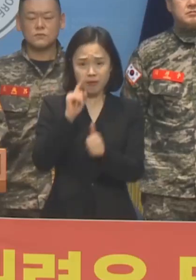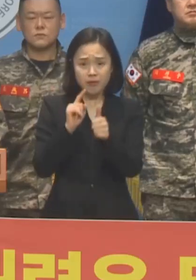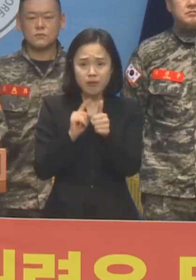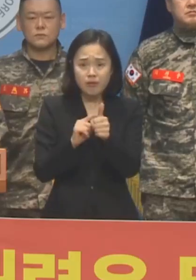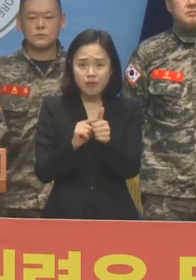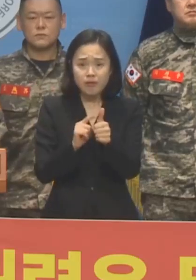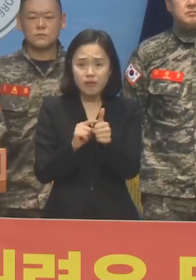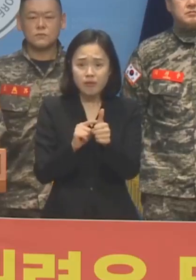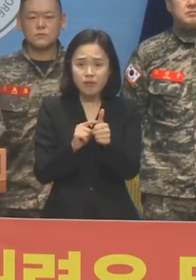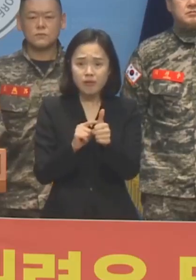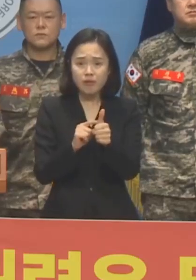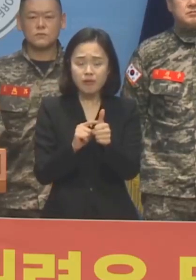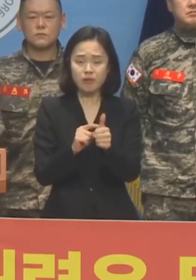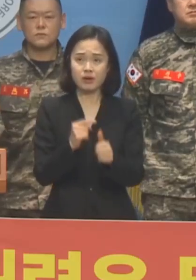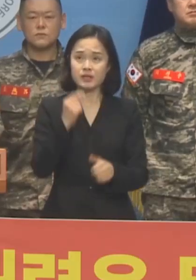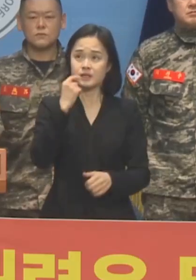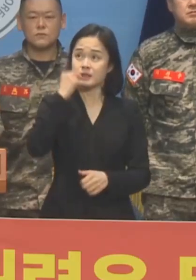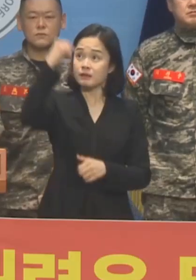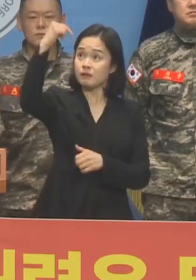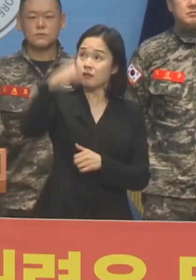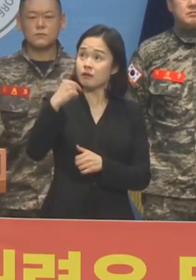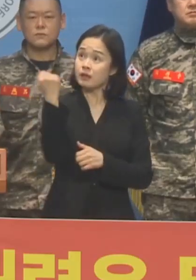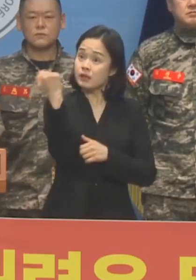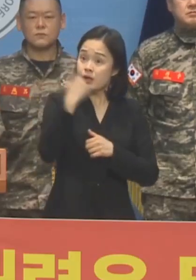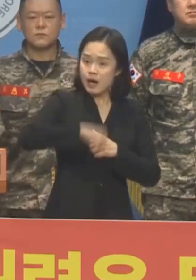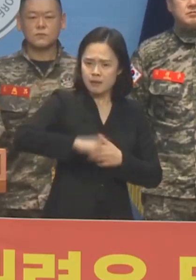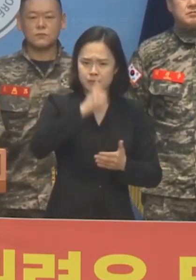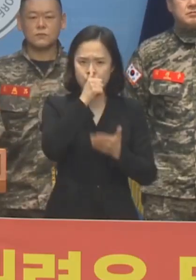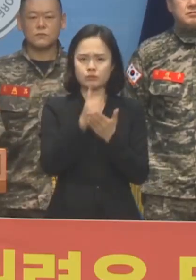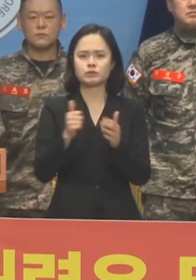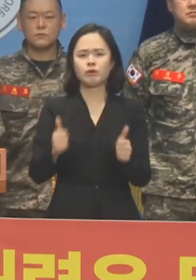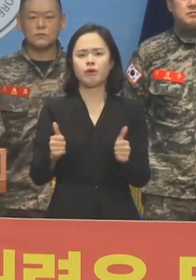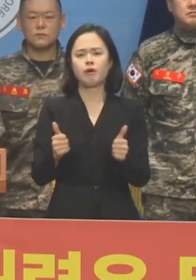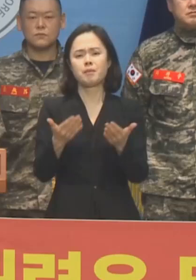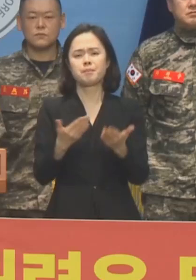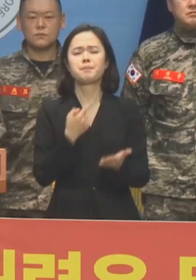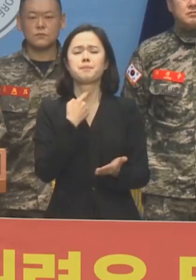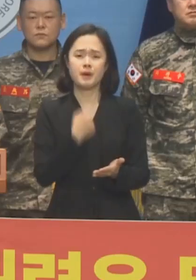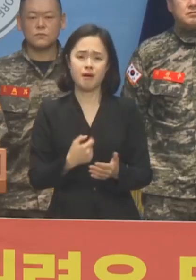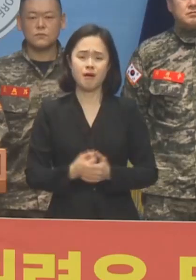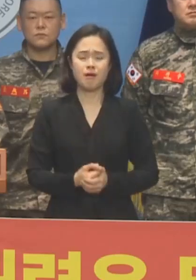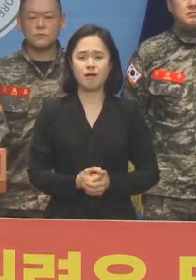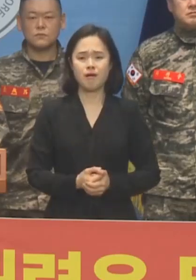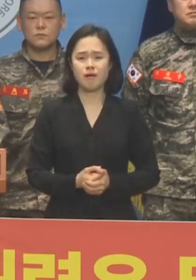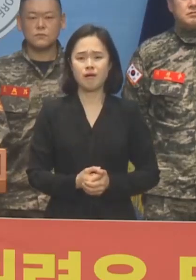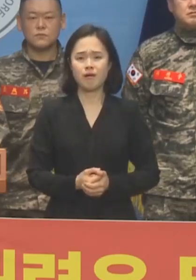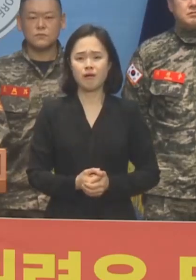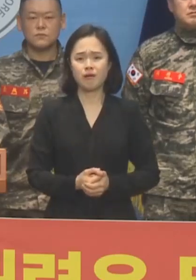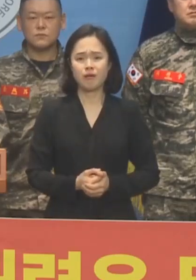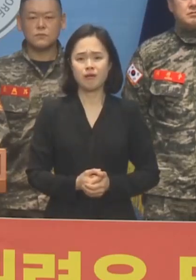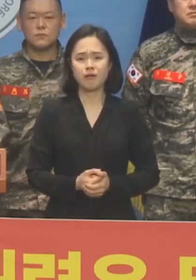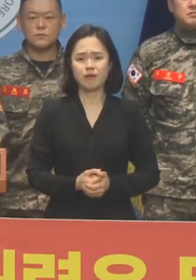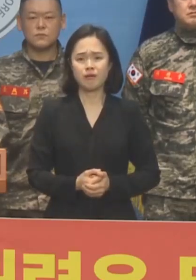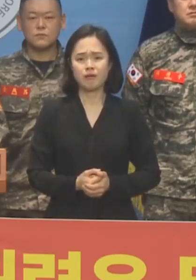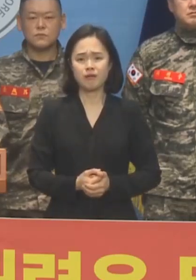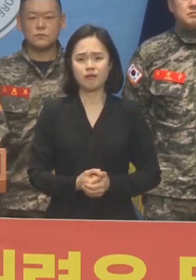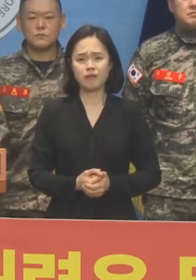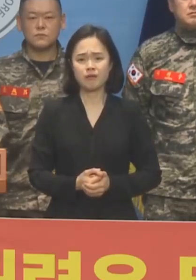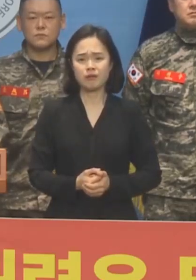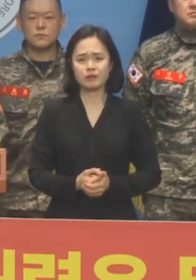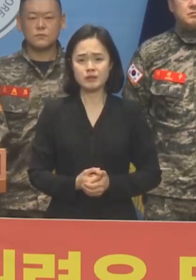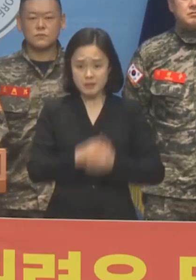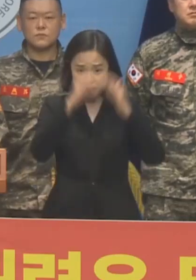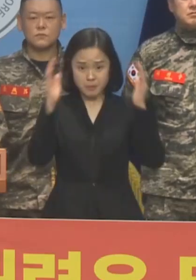진상규명하자는 해병대 예비역들은 좌파 해병으로 매도되었습니다. 이제 모든 것이